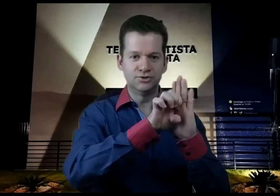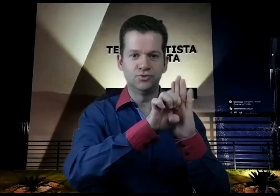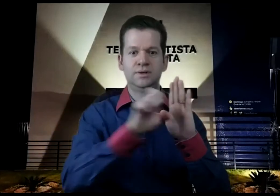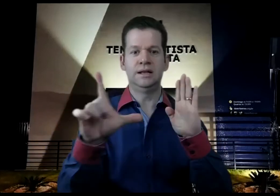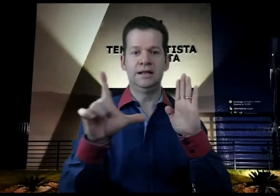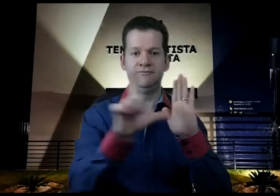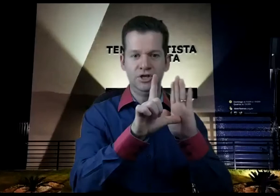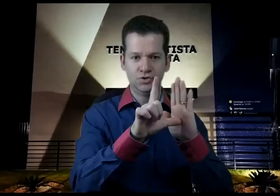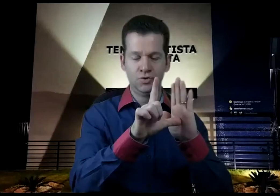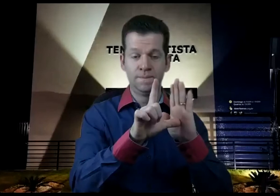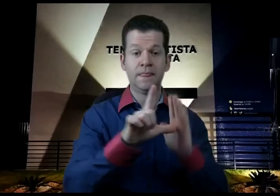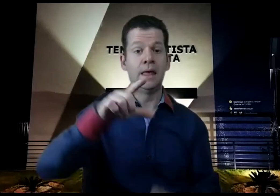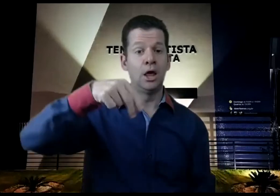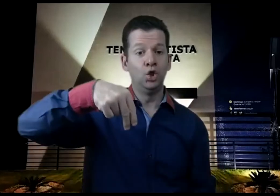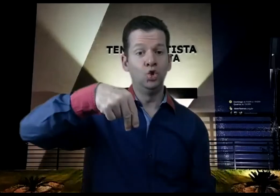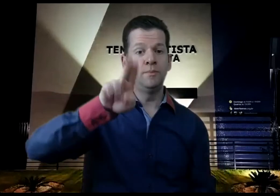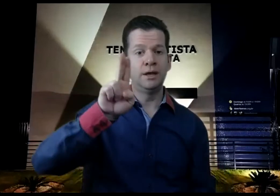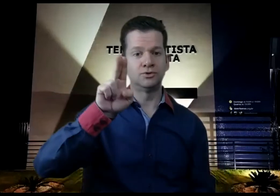Êxodo, Levítico. Números,